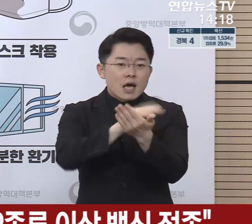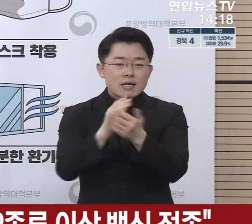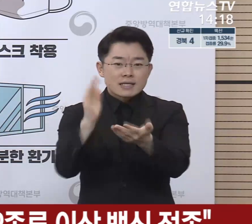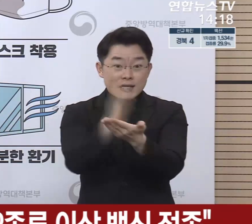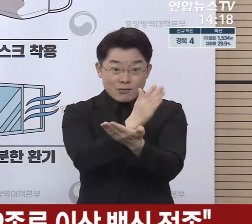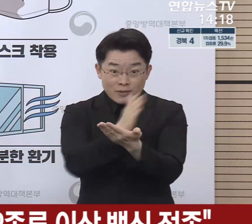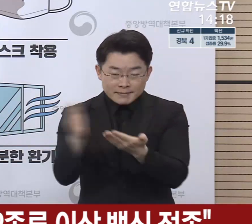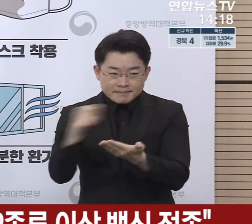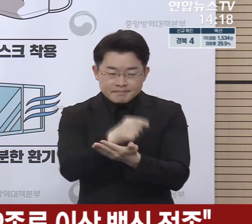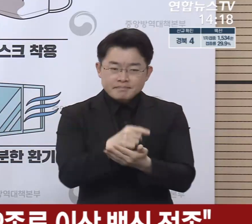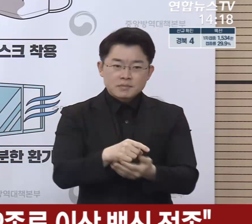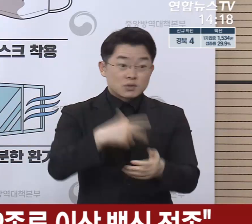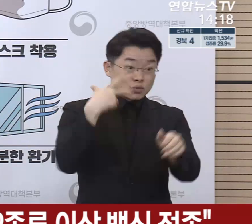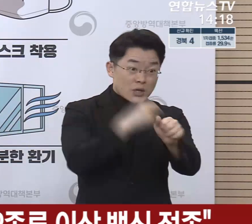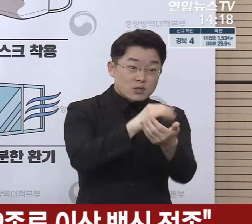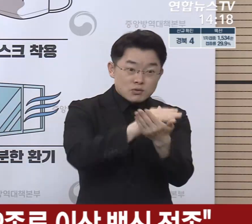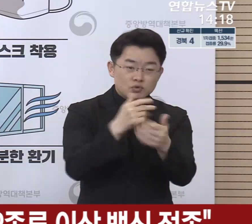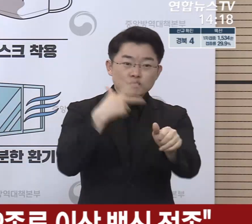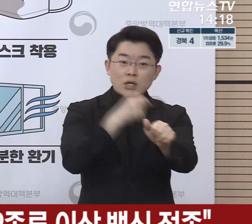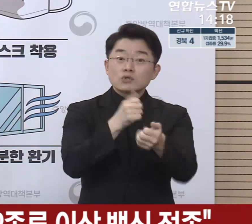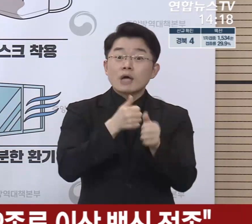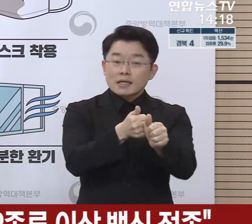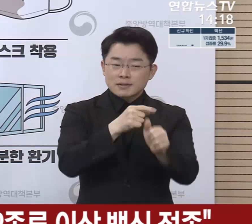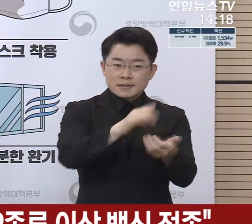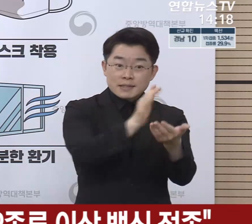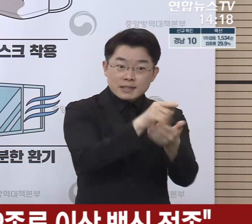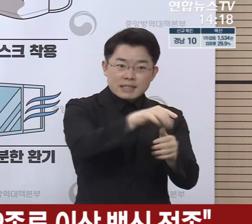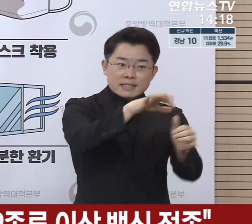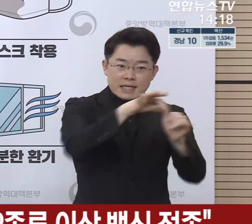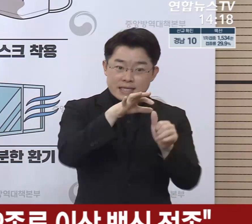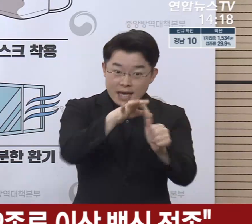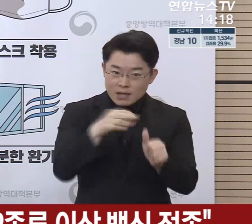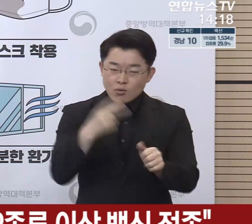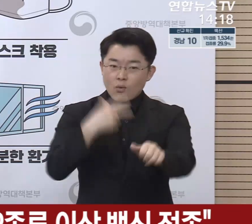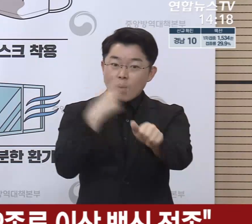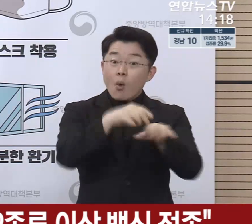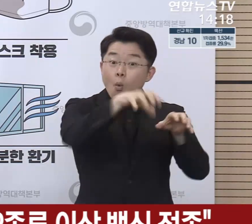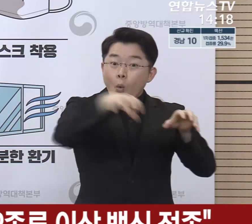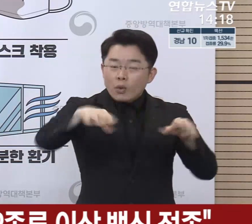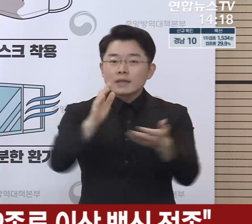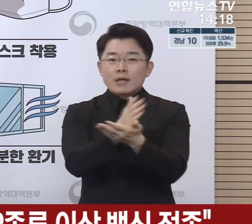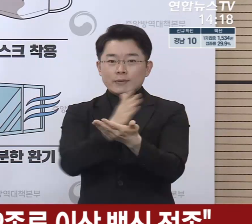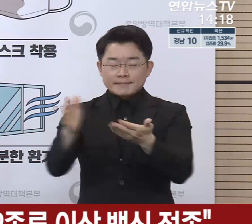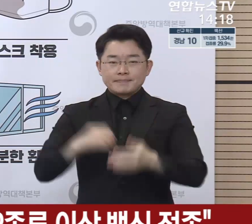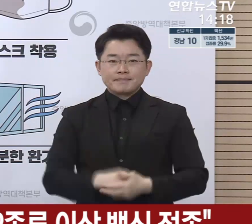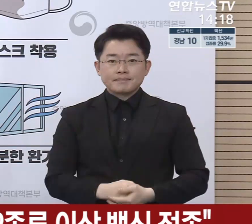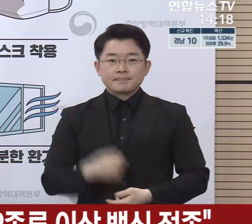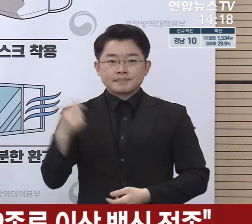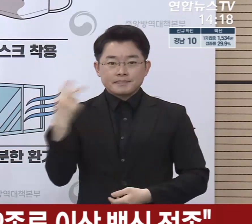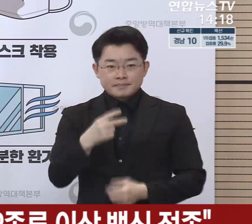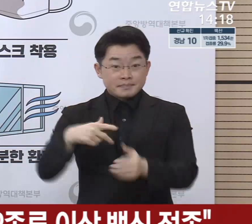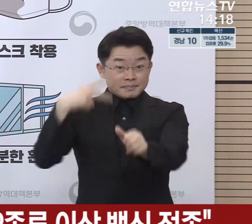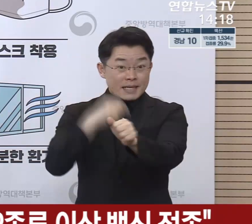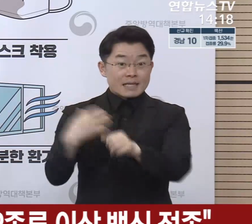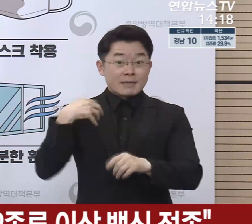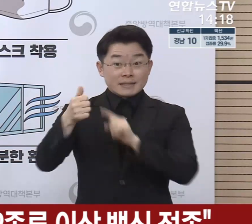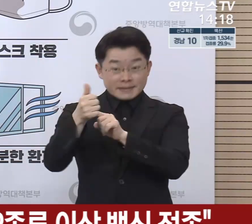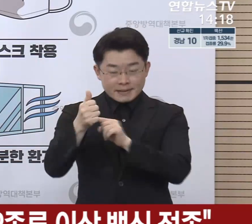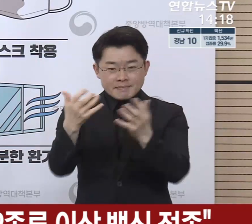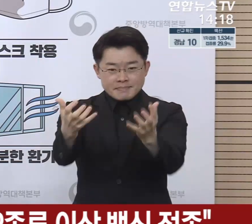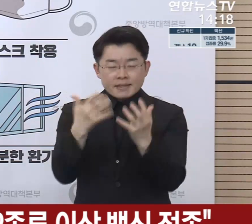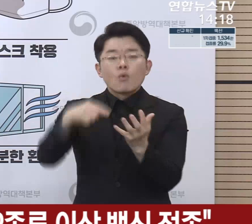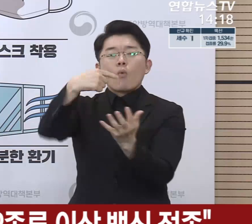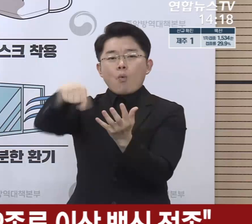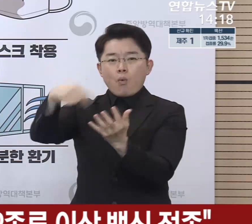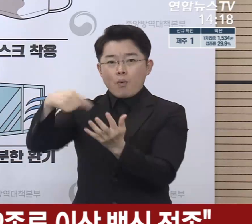인력 구분을 권고하고 위탁의료기관 백신 접종 담당자에 대해서는 예방접종센터의 현장 교육을